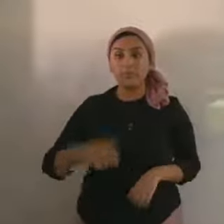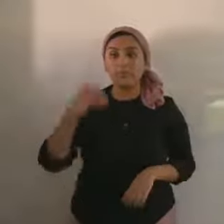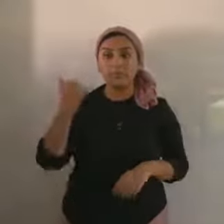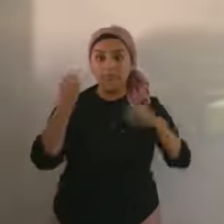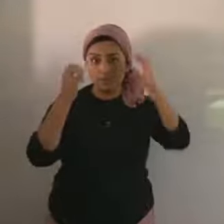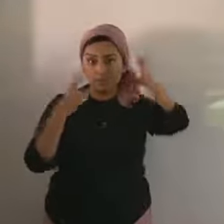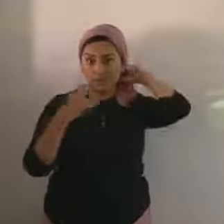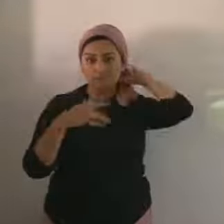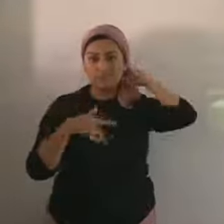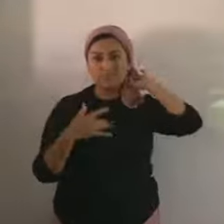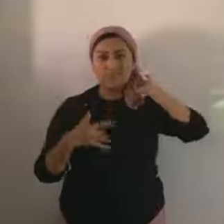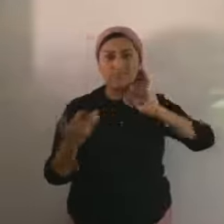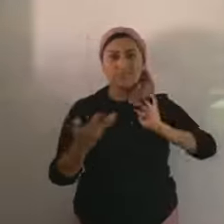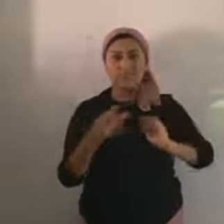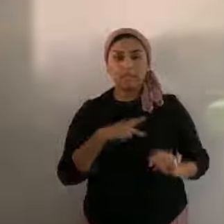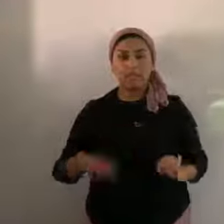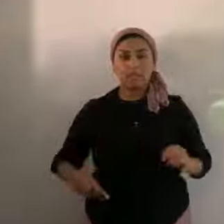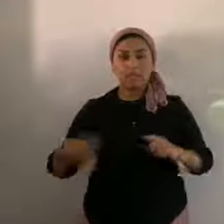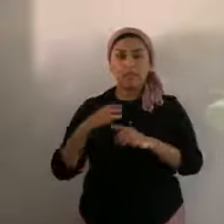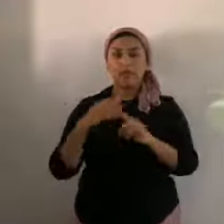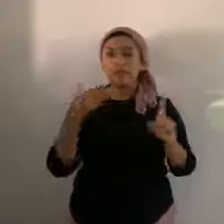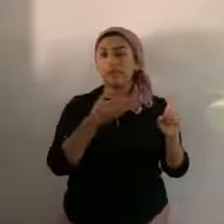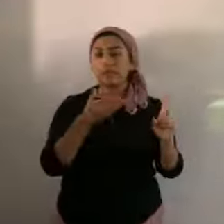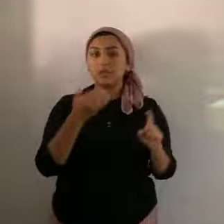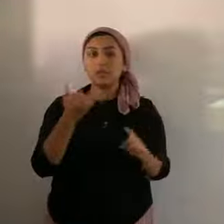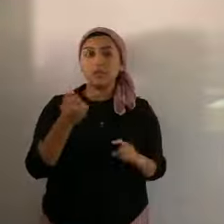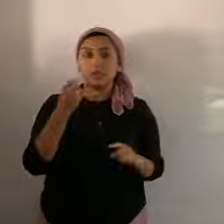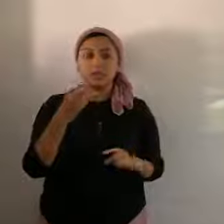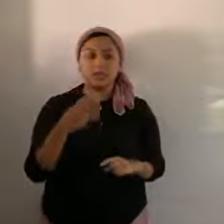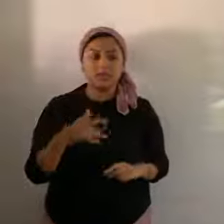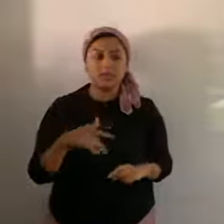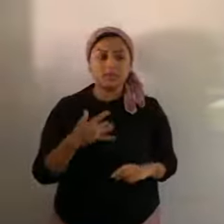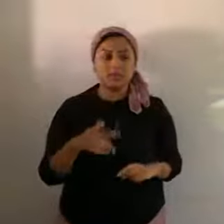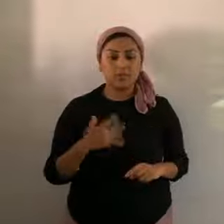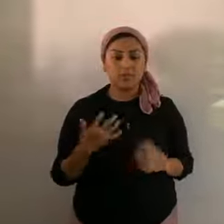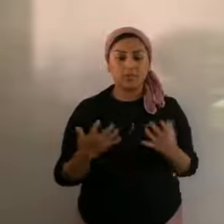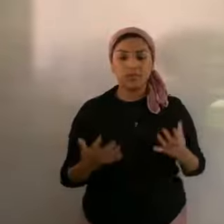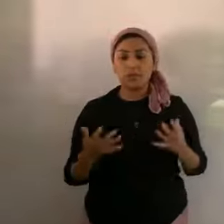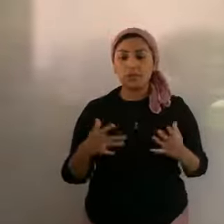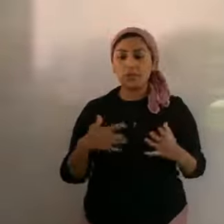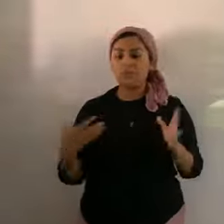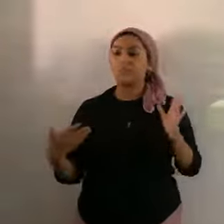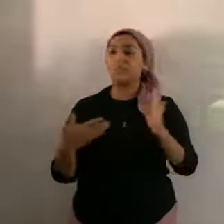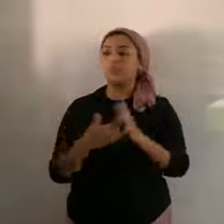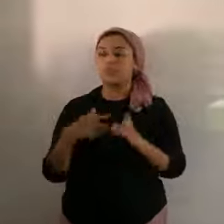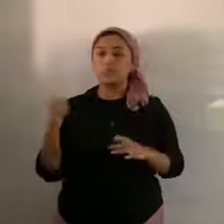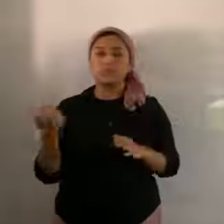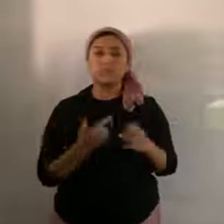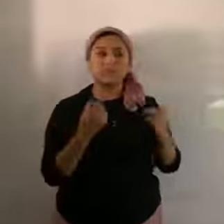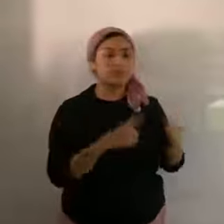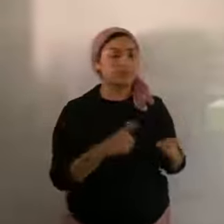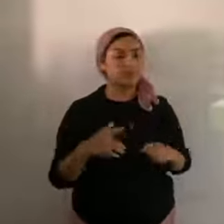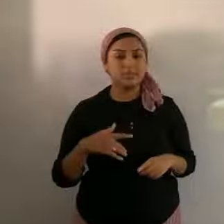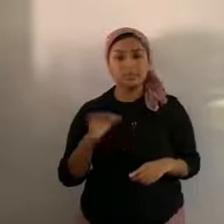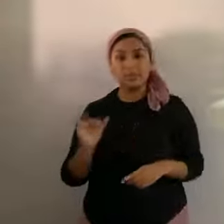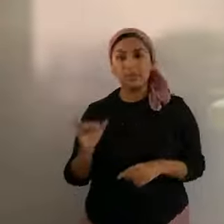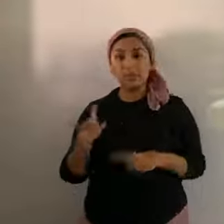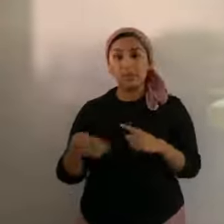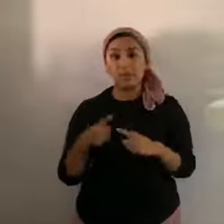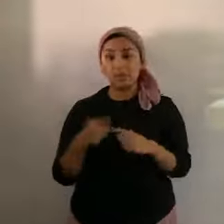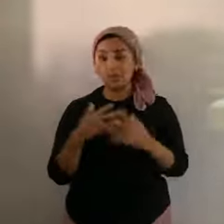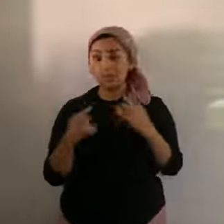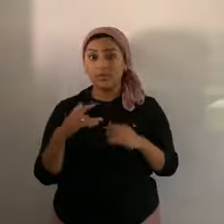¿qué sintió siendo el Rey de Reyes? Yahshua se sintió ultrajado por todo esto. Y cuando una persona